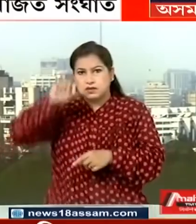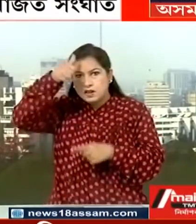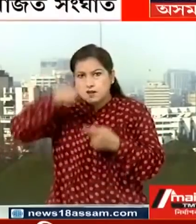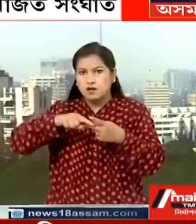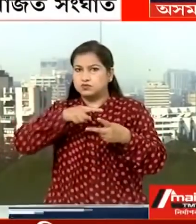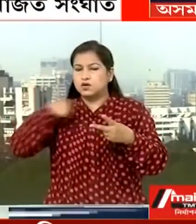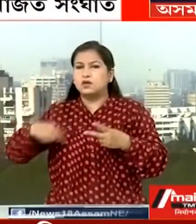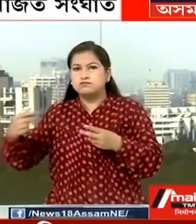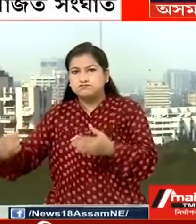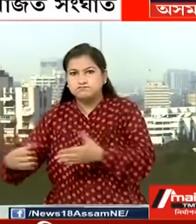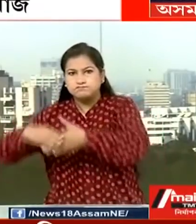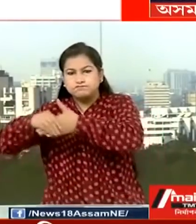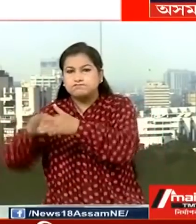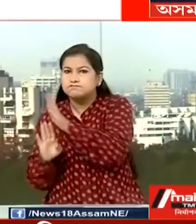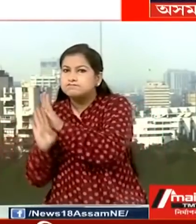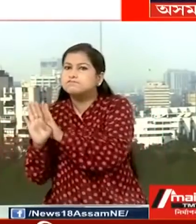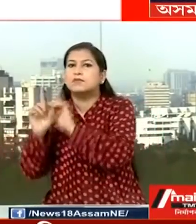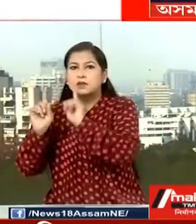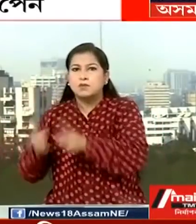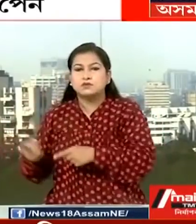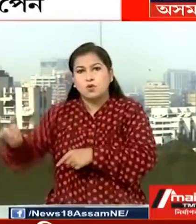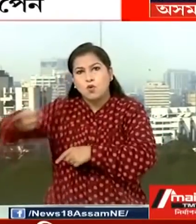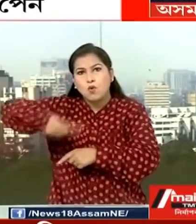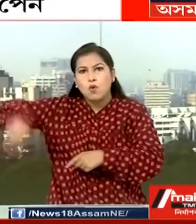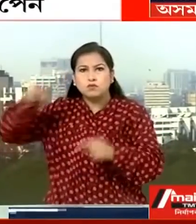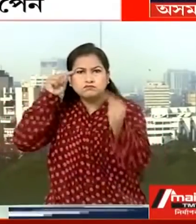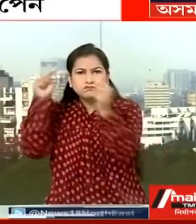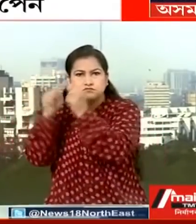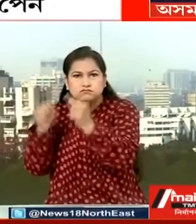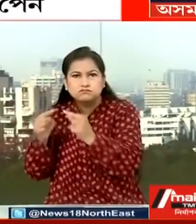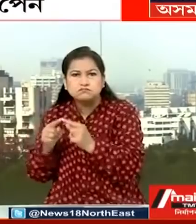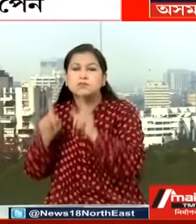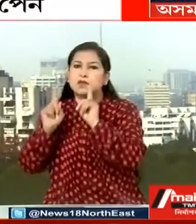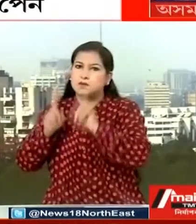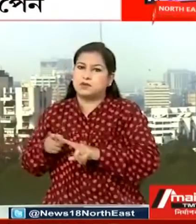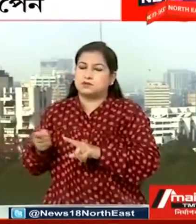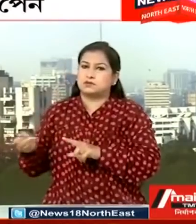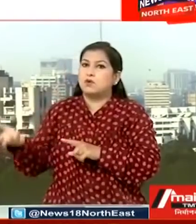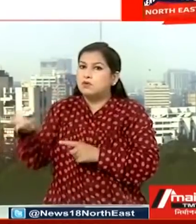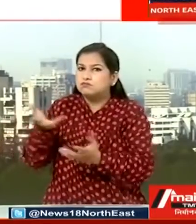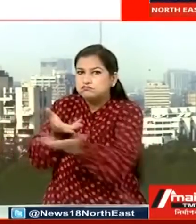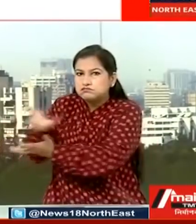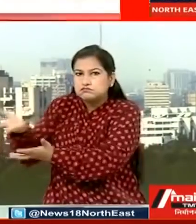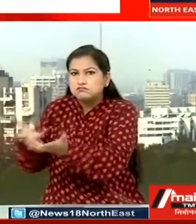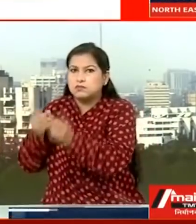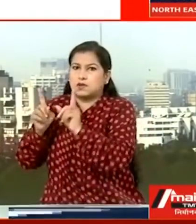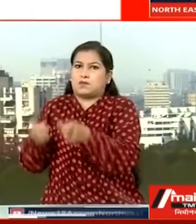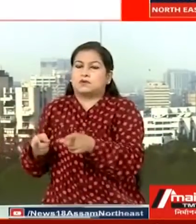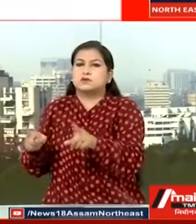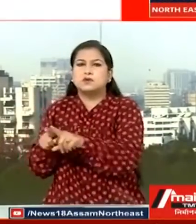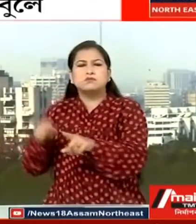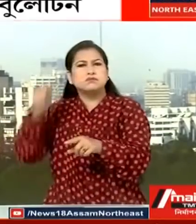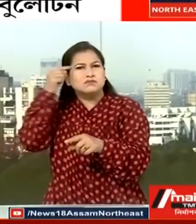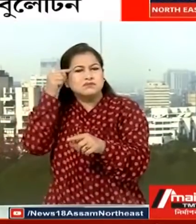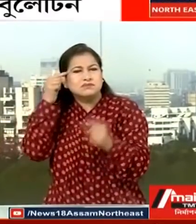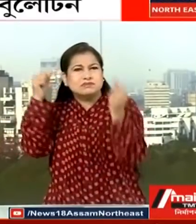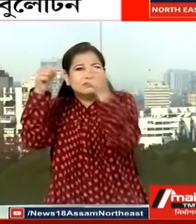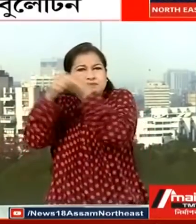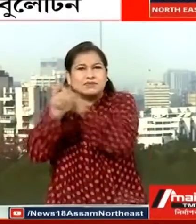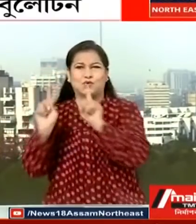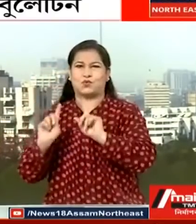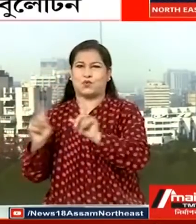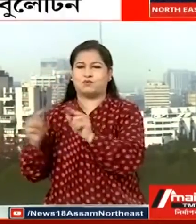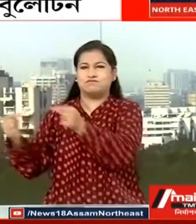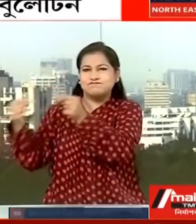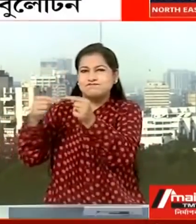संबंधों को विकसित करने को लेकर नेताओं की आम सहमति की श्रृंखला से मार्गदर्शन लेना चाहिए, साथ ही मतभेदों को विवाद